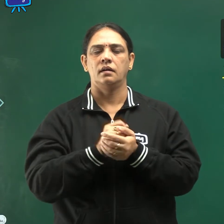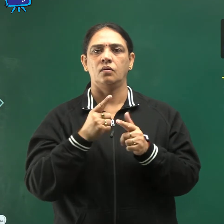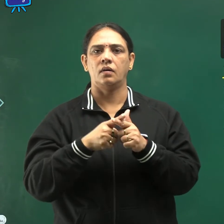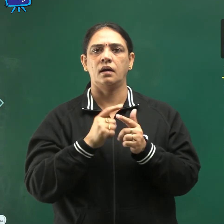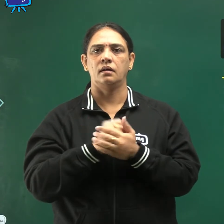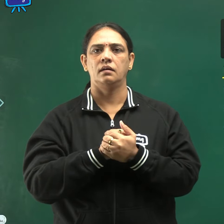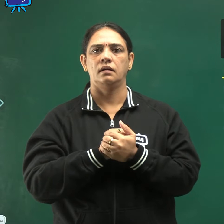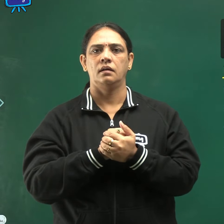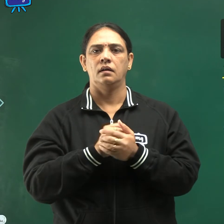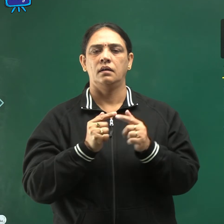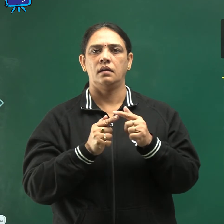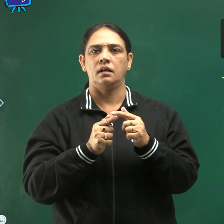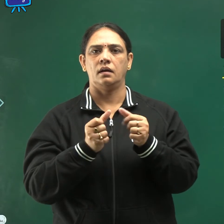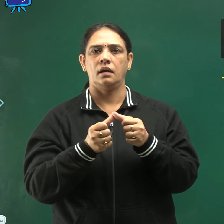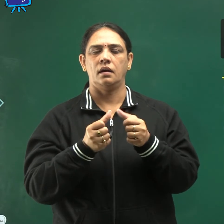गुणा tan